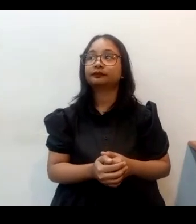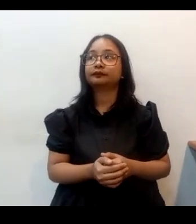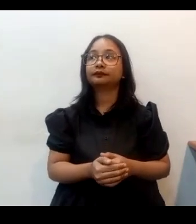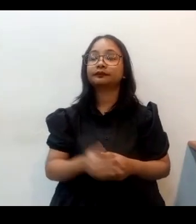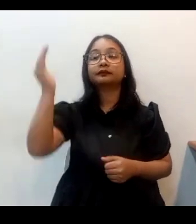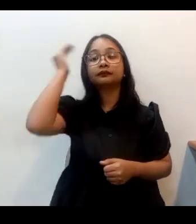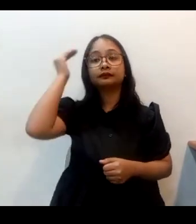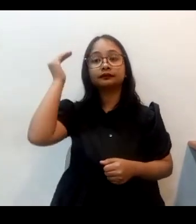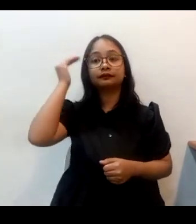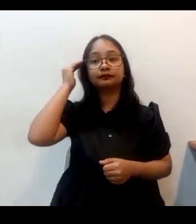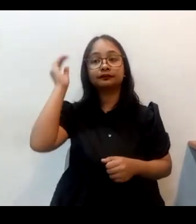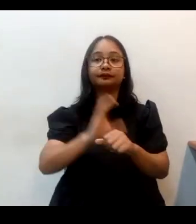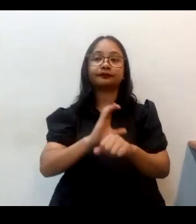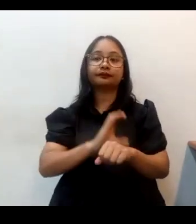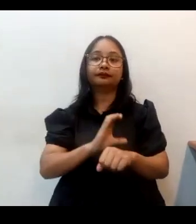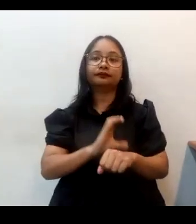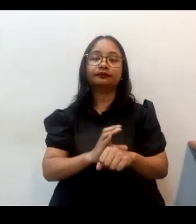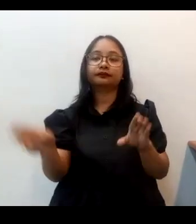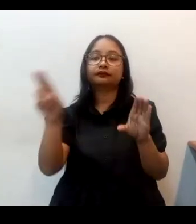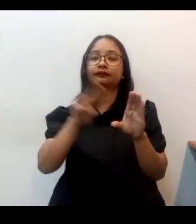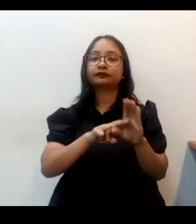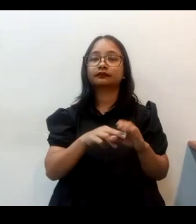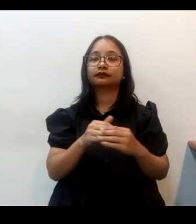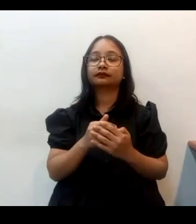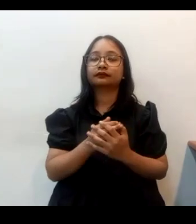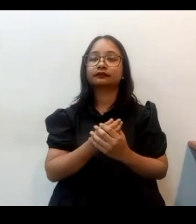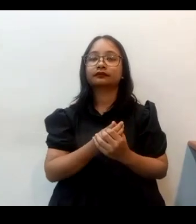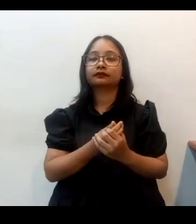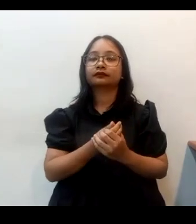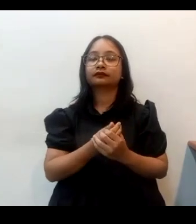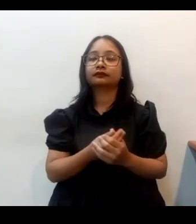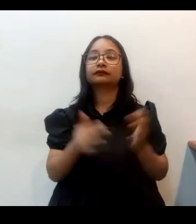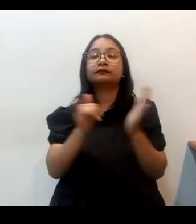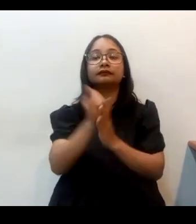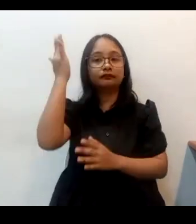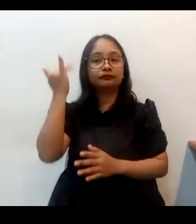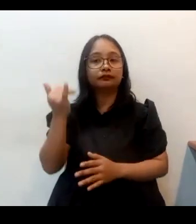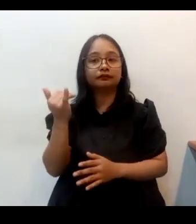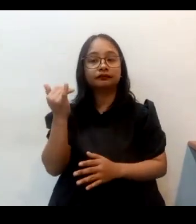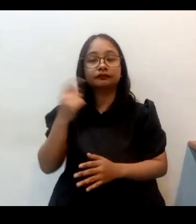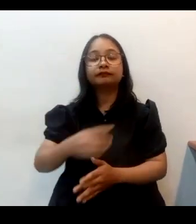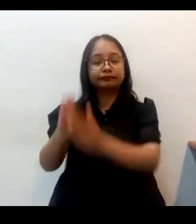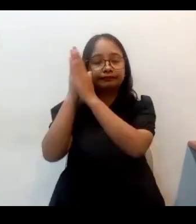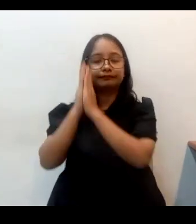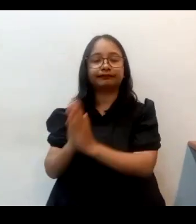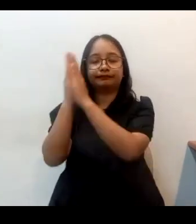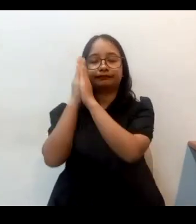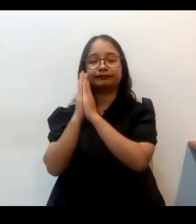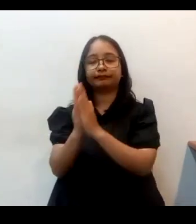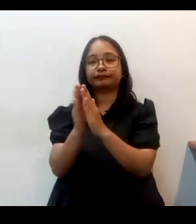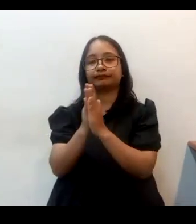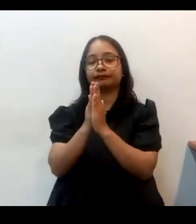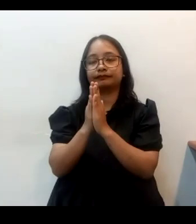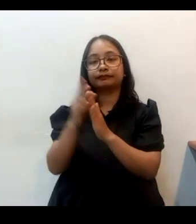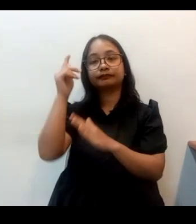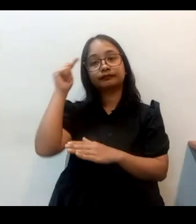Church Youth Korean team joined. That's why I really pray, Lord, please open the way to evangelize this